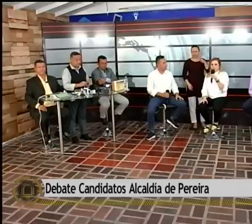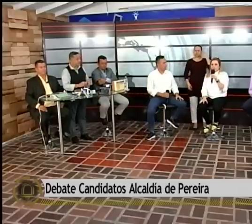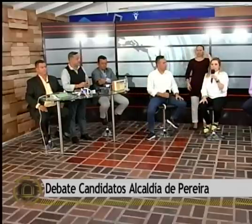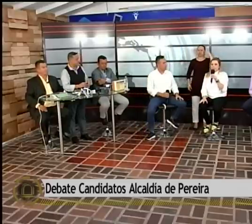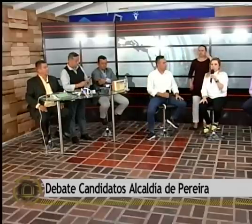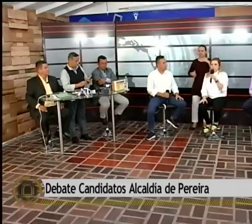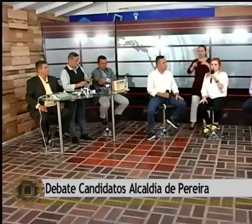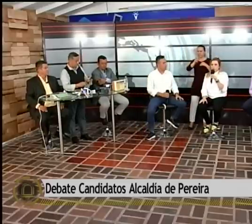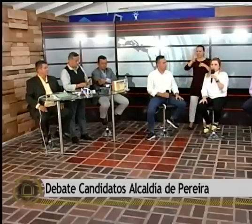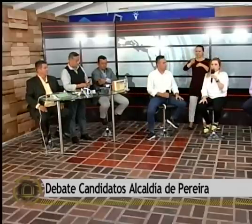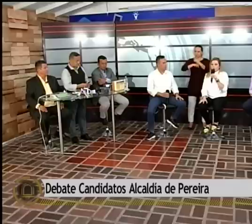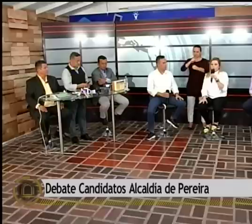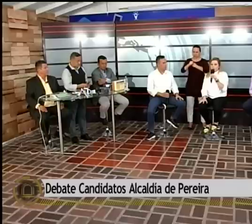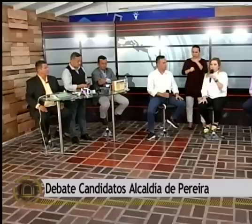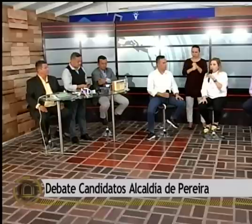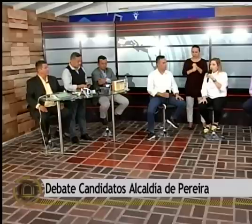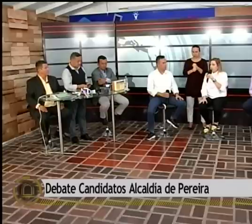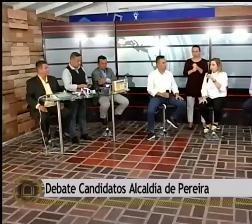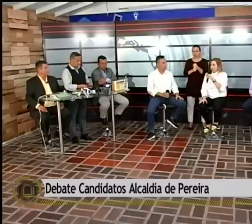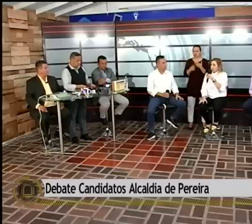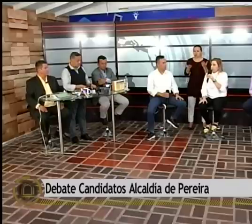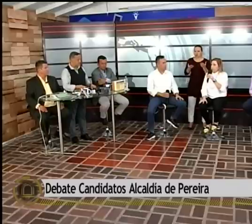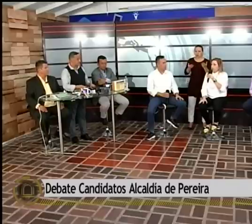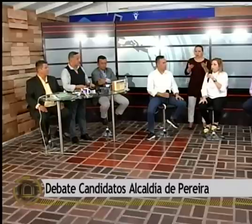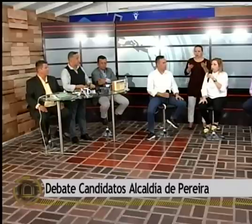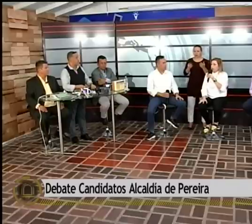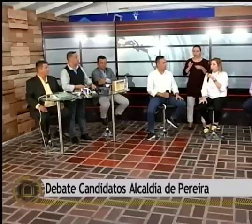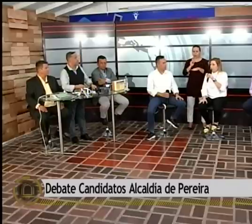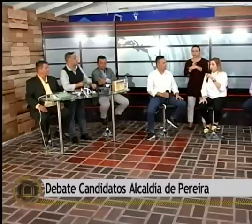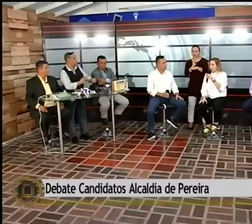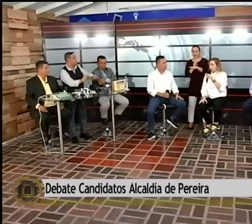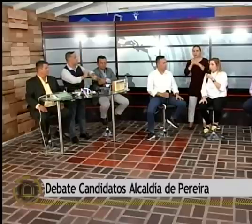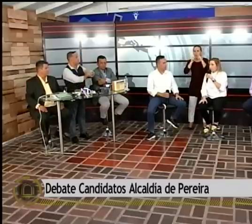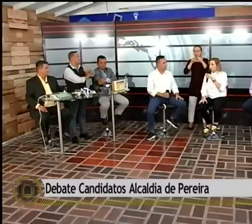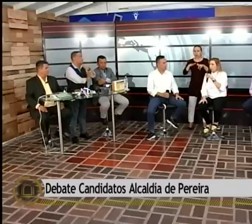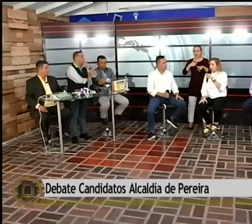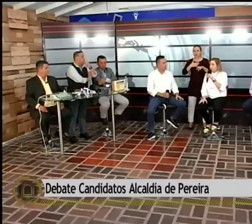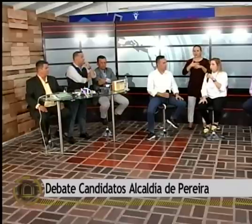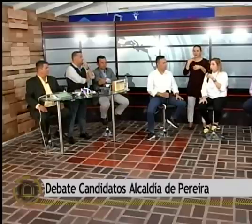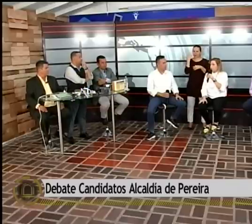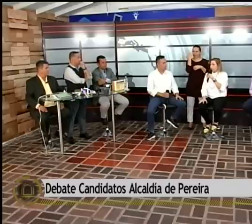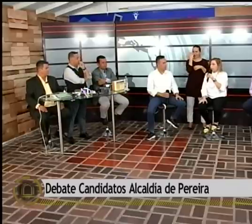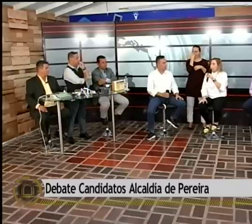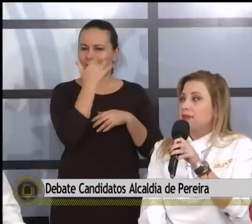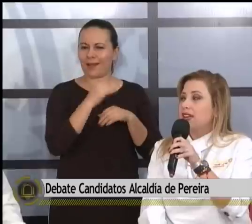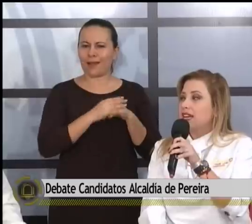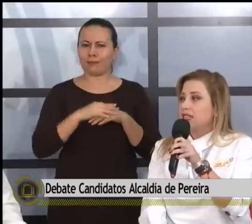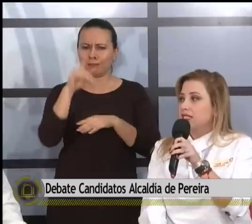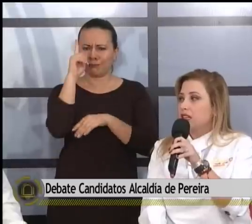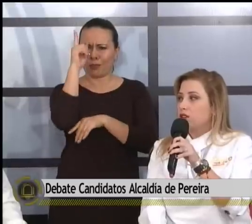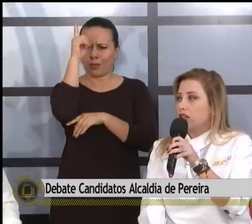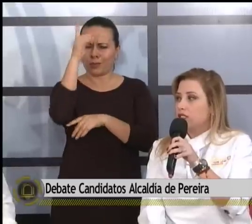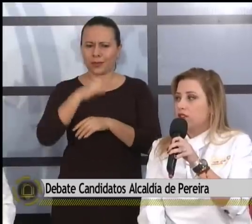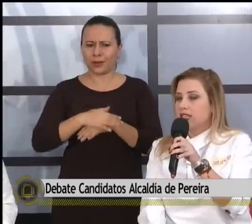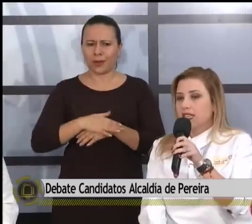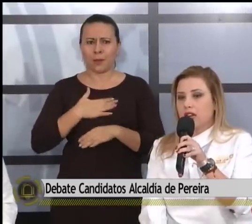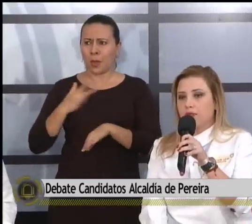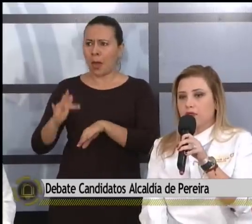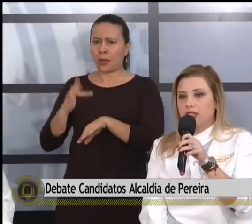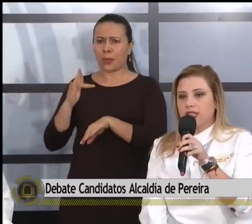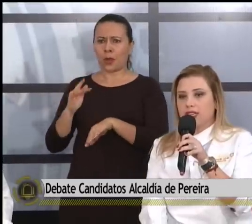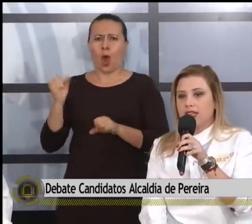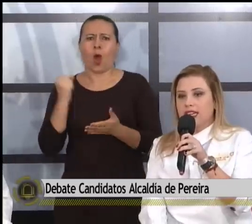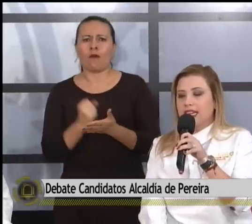crecí en las instituciones públicas y empecé a enamorarme de la política. A mí no me tocó. A mí me nace desde el corazón hacer